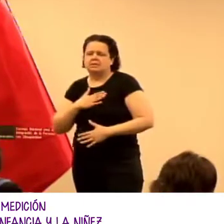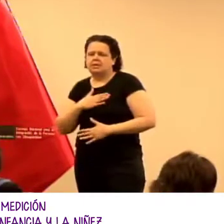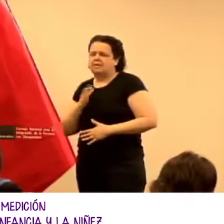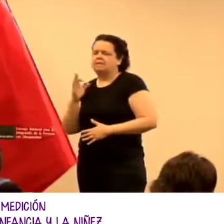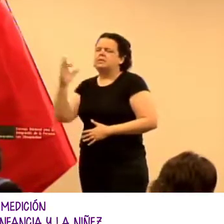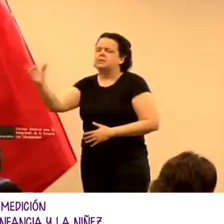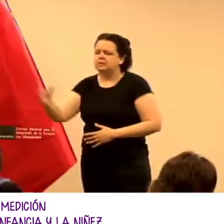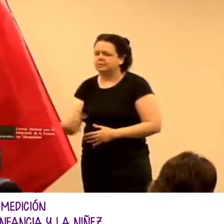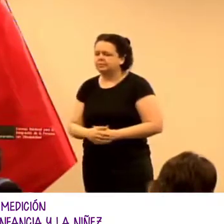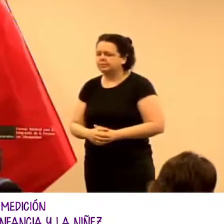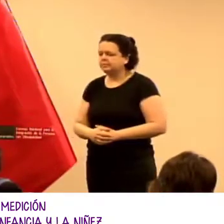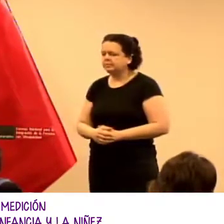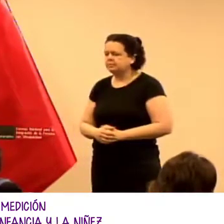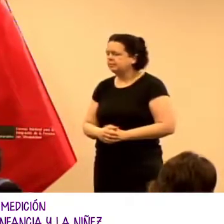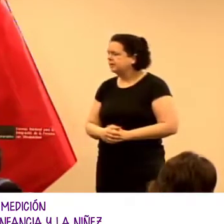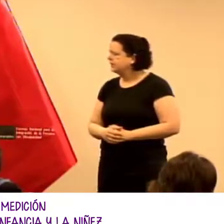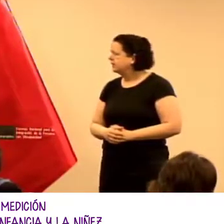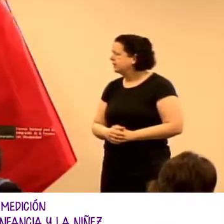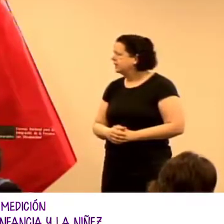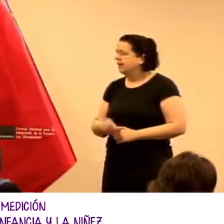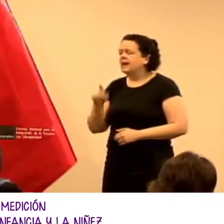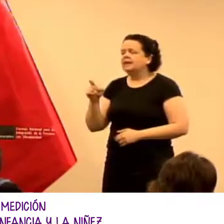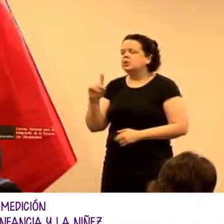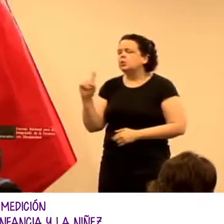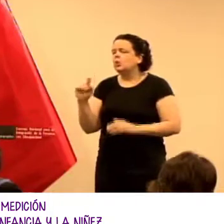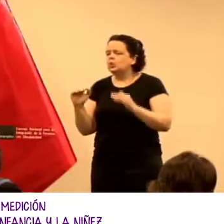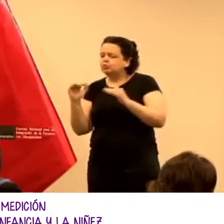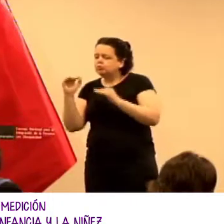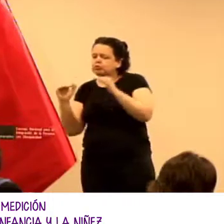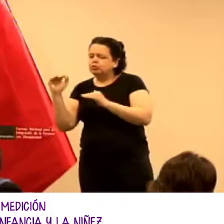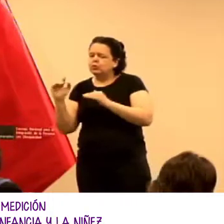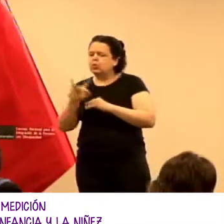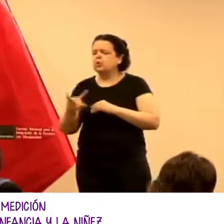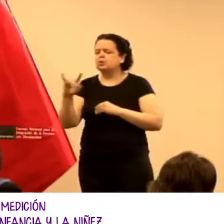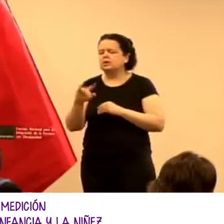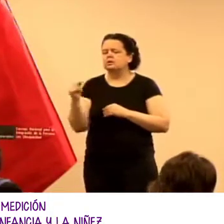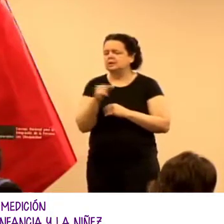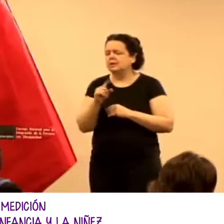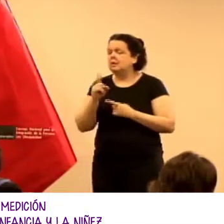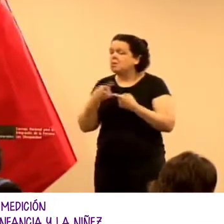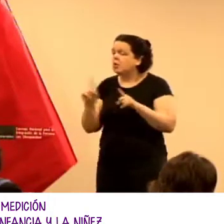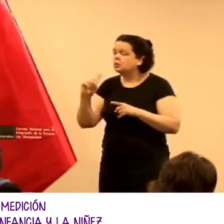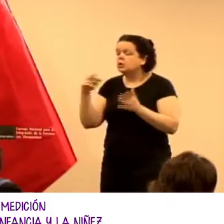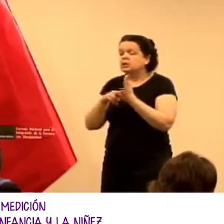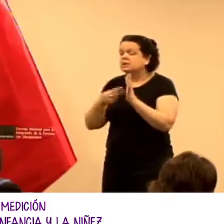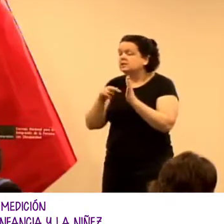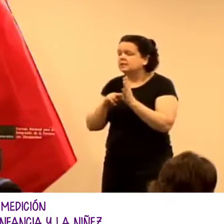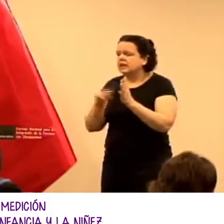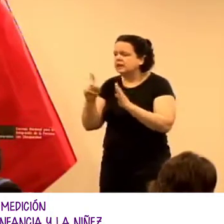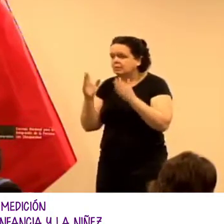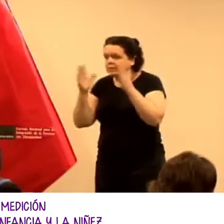plazo. Eso, entonces, no se miden a través de ese instrumento. Pero eso no significa que no se tiene que